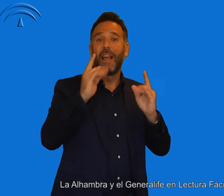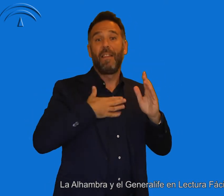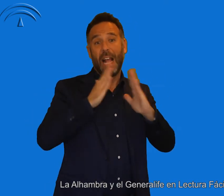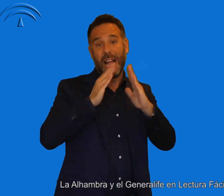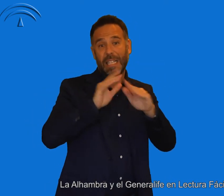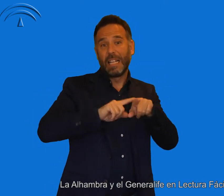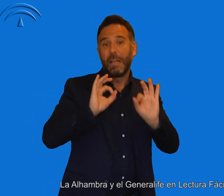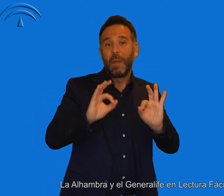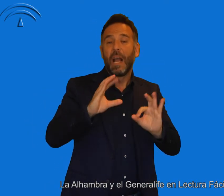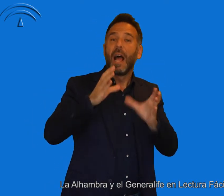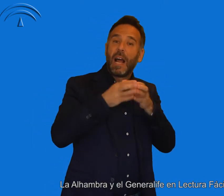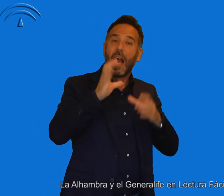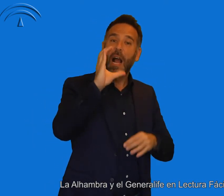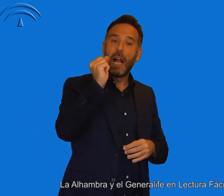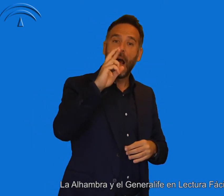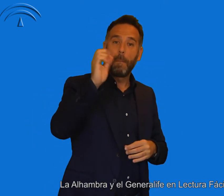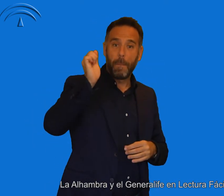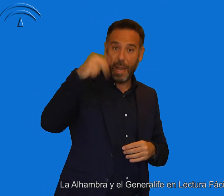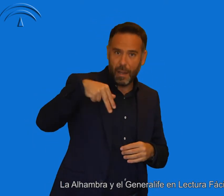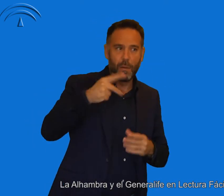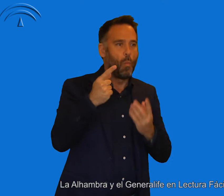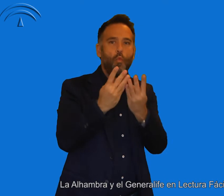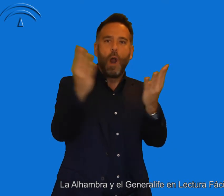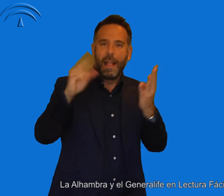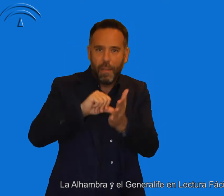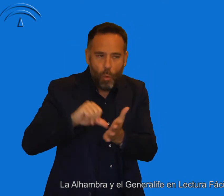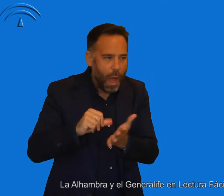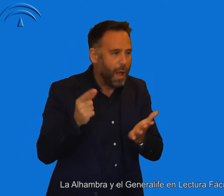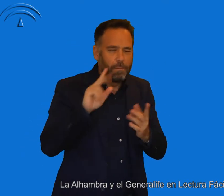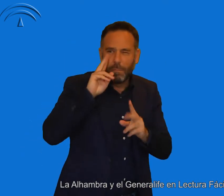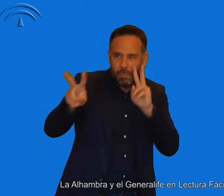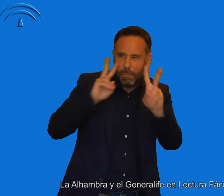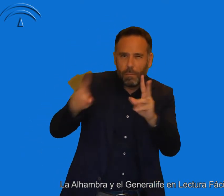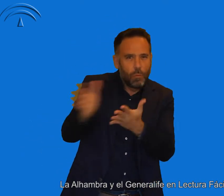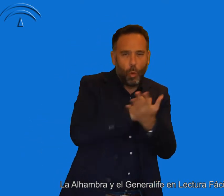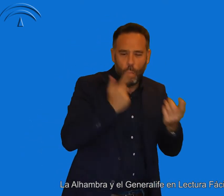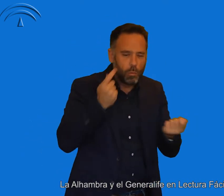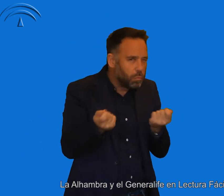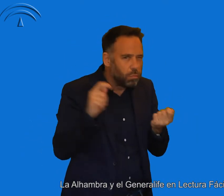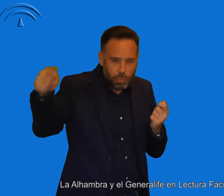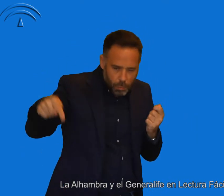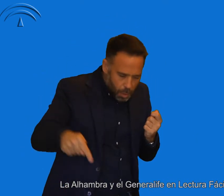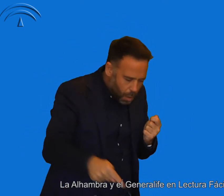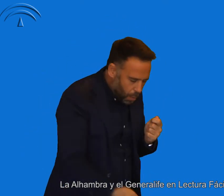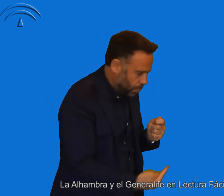iglesia, los jardines de los Cármenes, las calles estrechas, la muralla de la ciudad, etc.